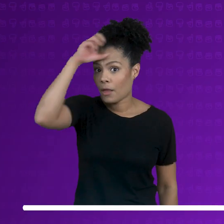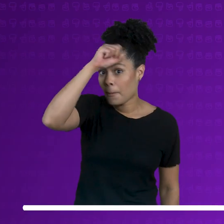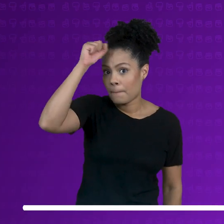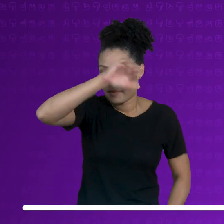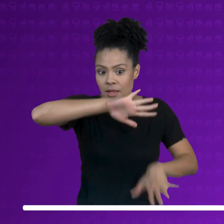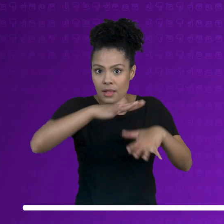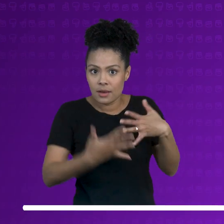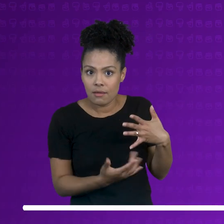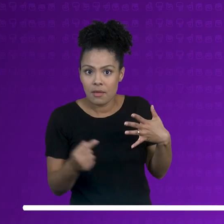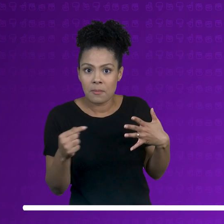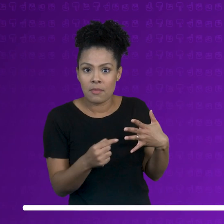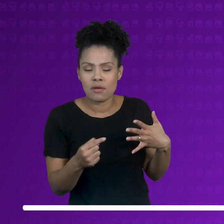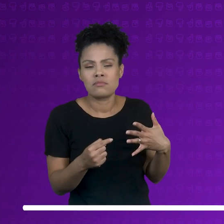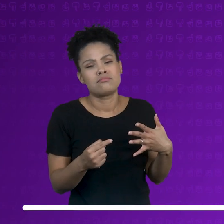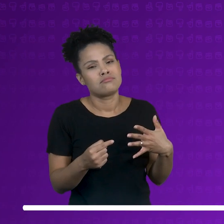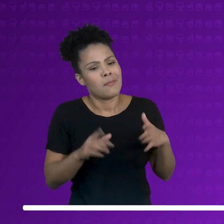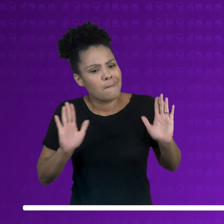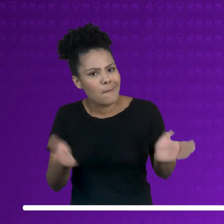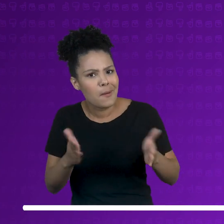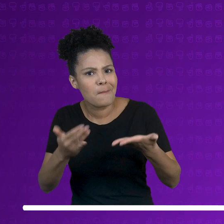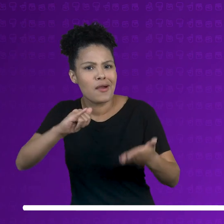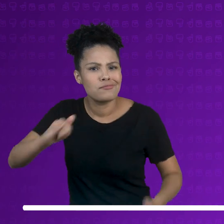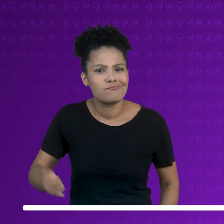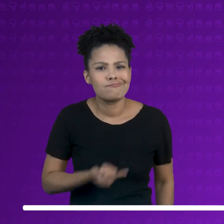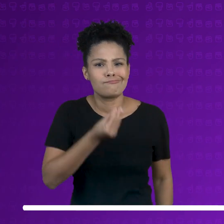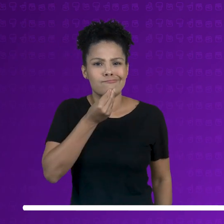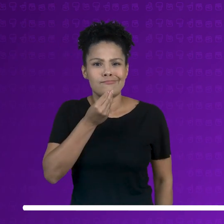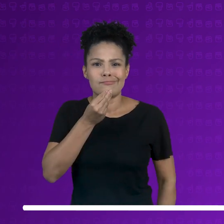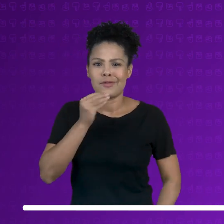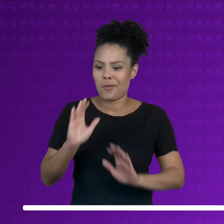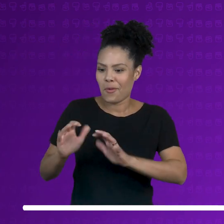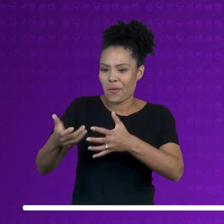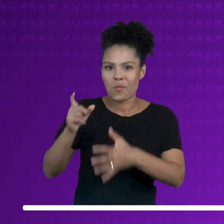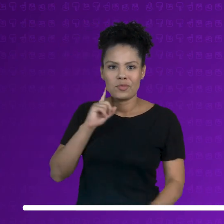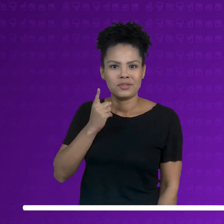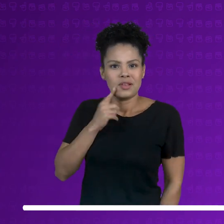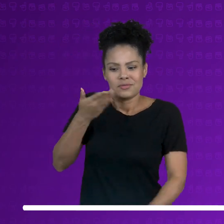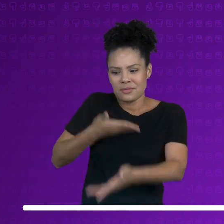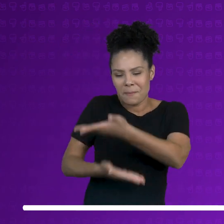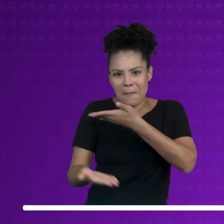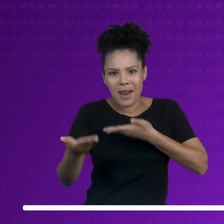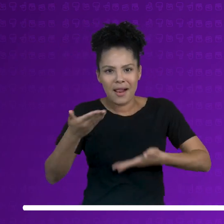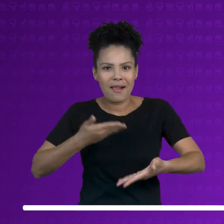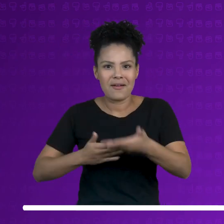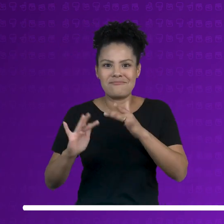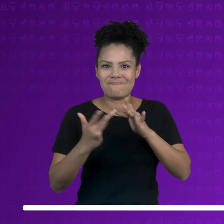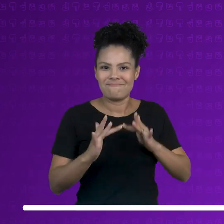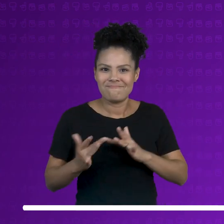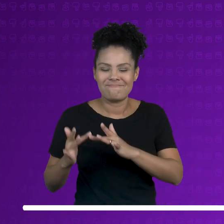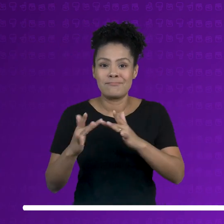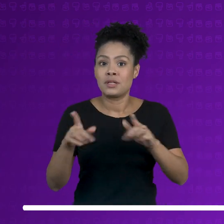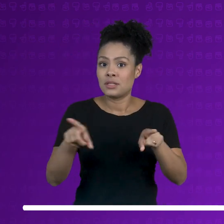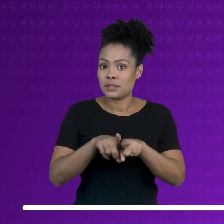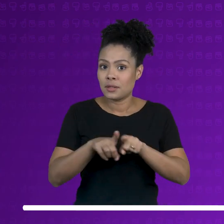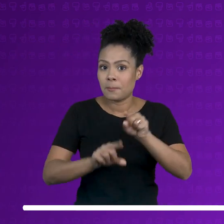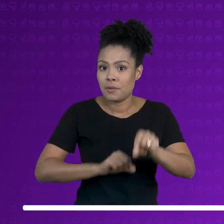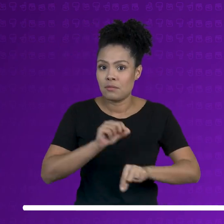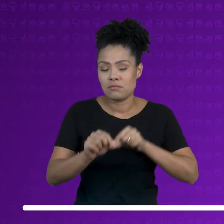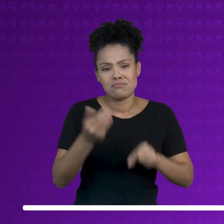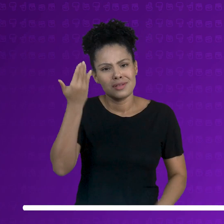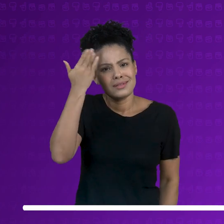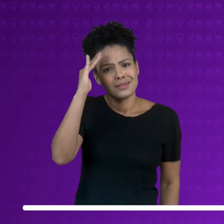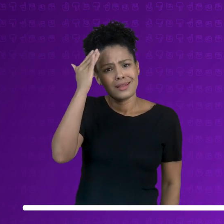Aprender a língua brasileira de sinais oportuniza conhecer melhor a comunidade surda. Também faz com que seja